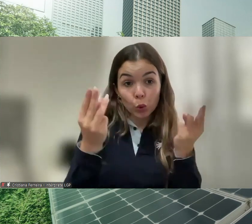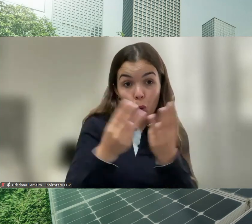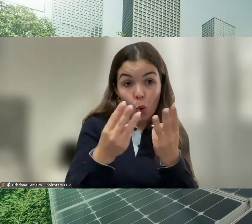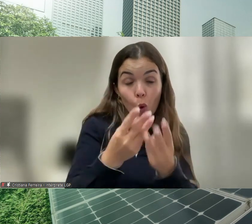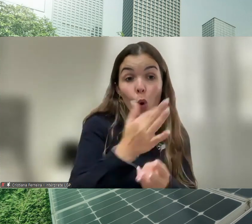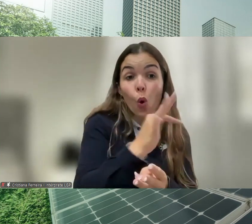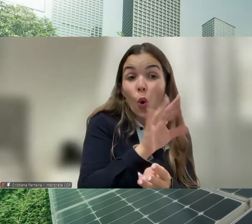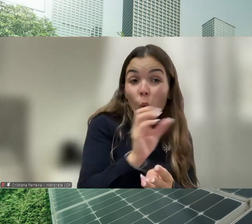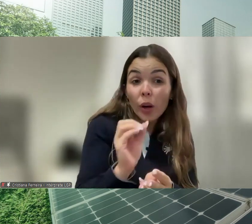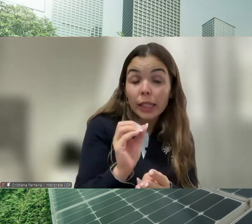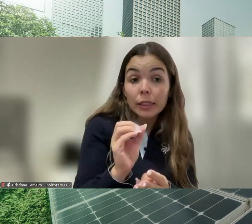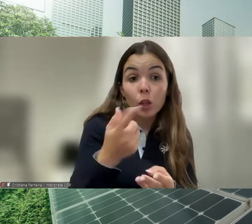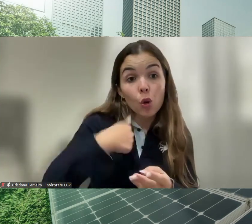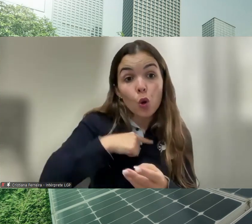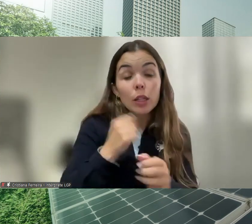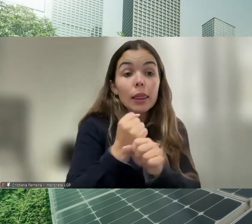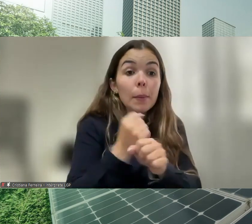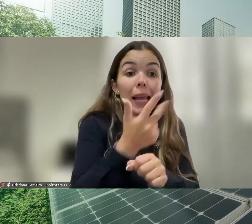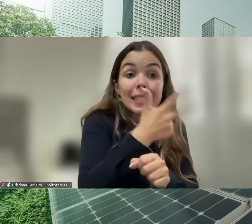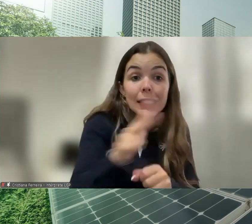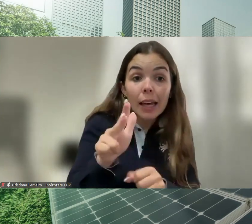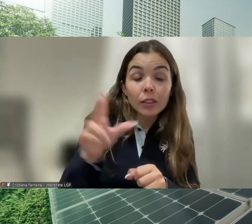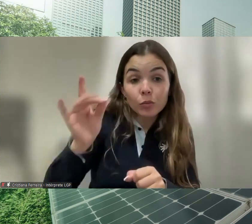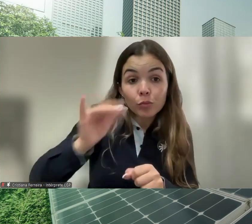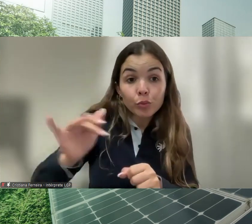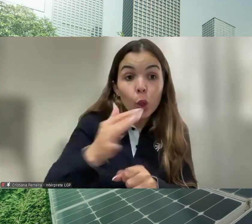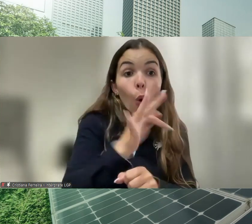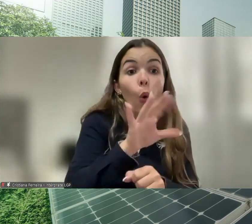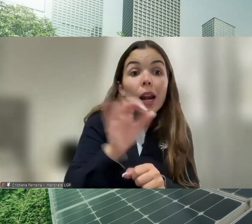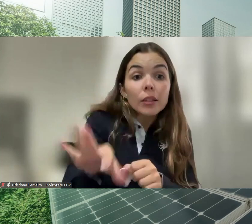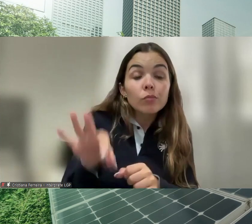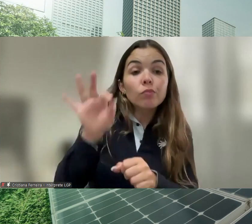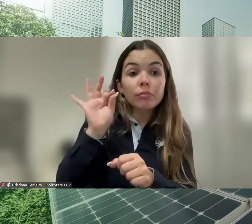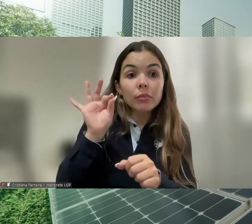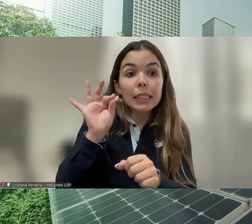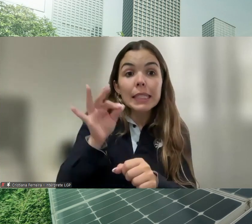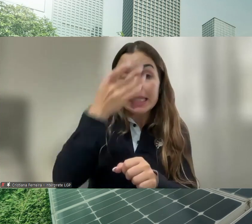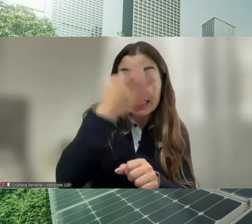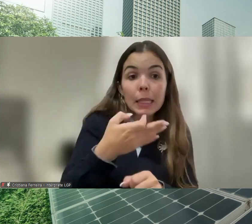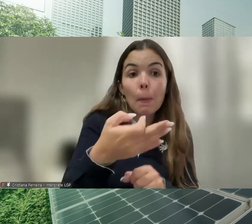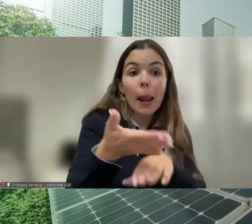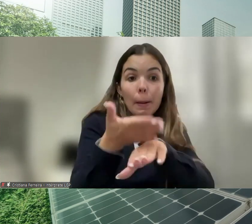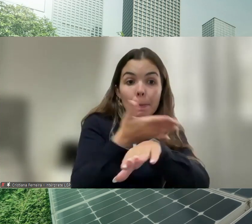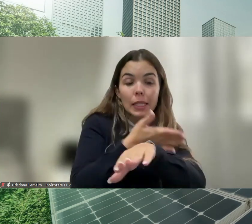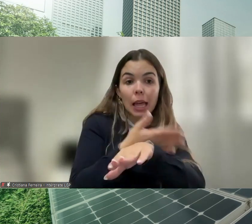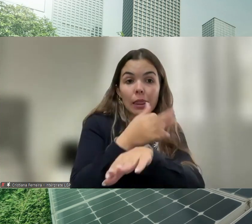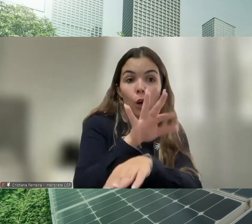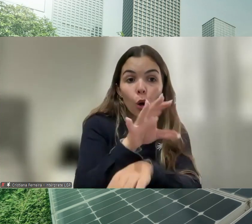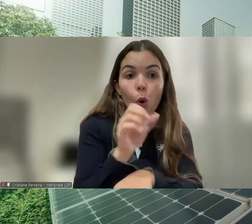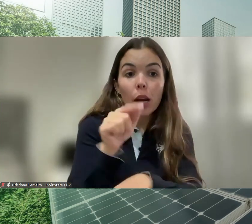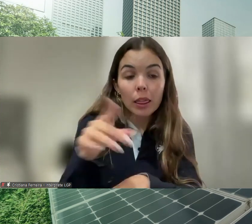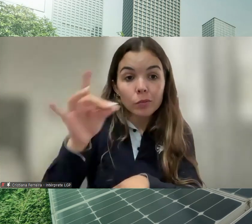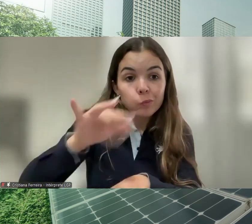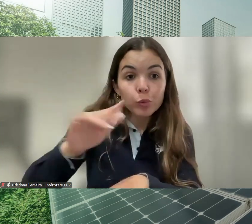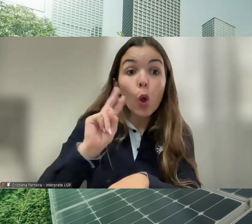nós estamos a trabalhar com 100 regiões, 40 regiões foram selecionadas na semana passada e entre estas 40 regiões temos